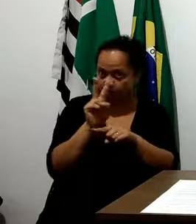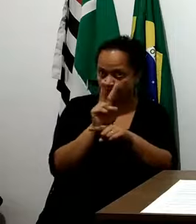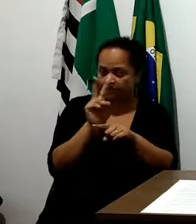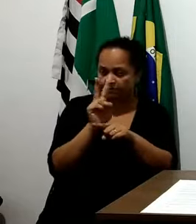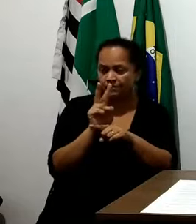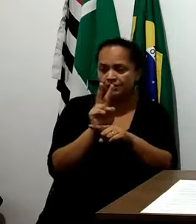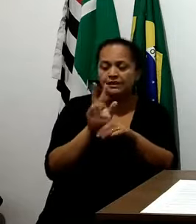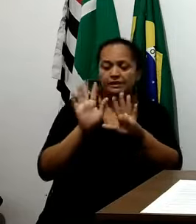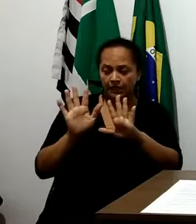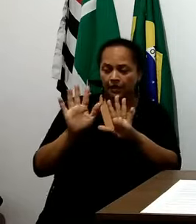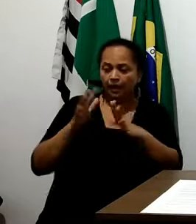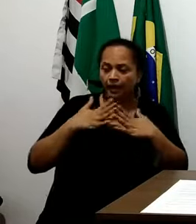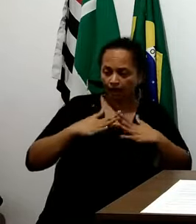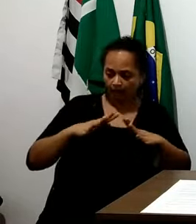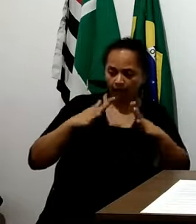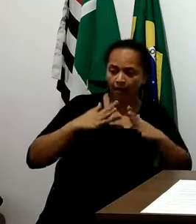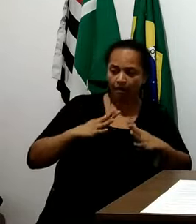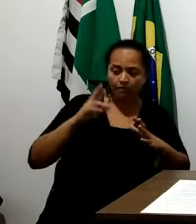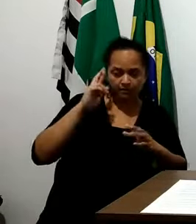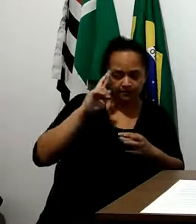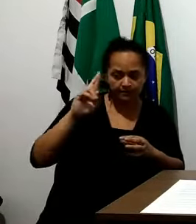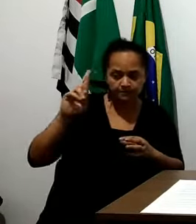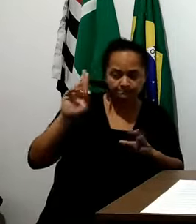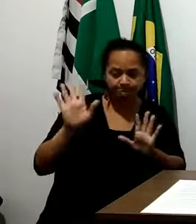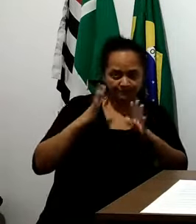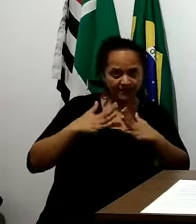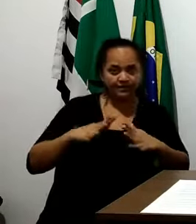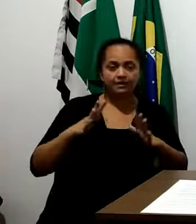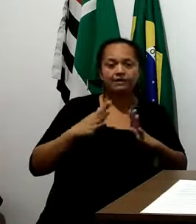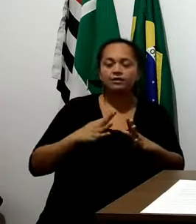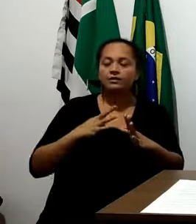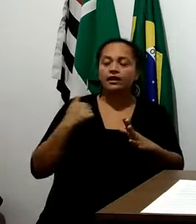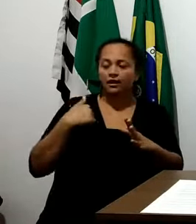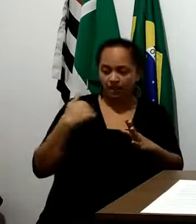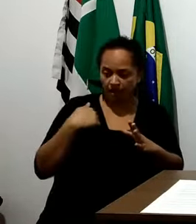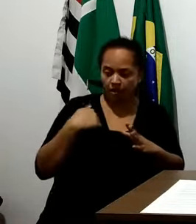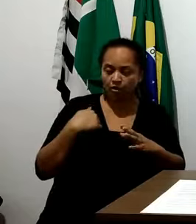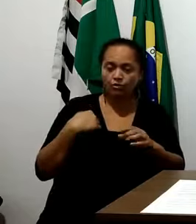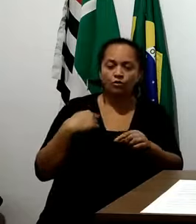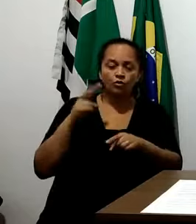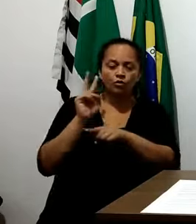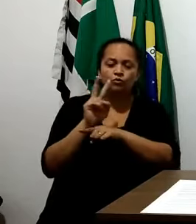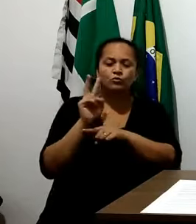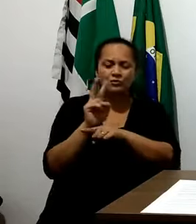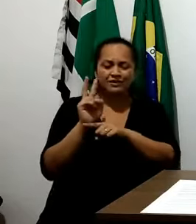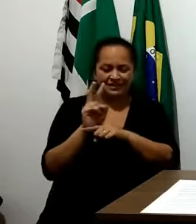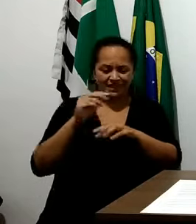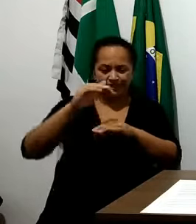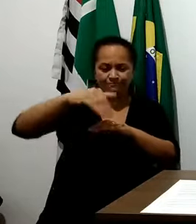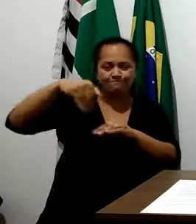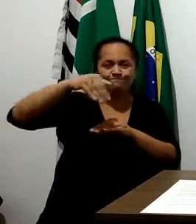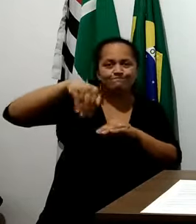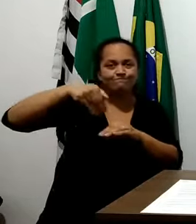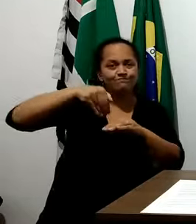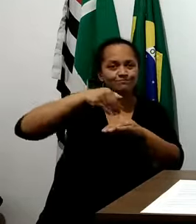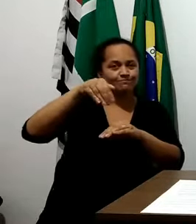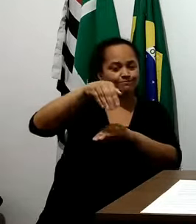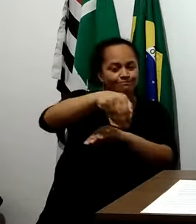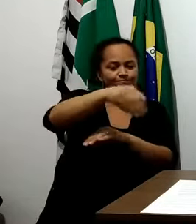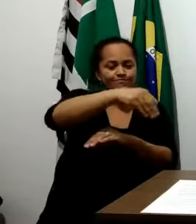deixa mais um tempo, mais este ano, até que eu escave ao redor dessa figueira, ao redor